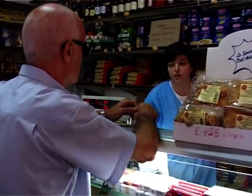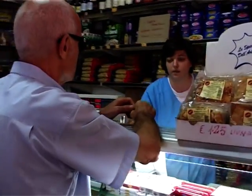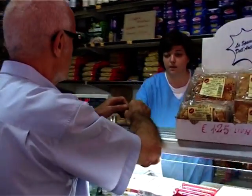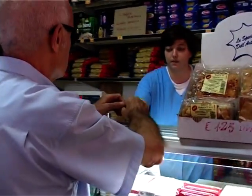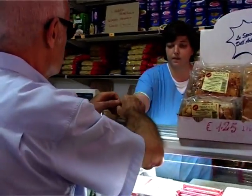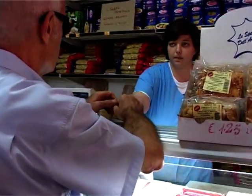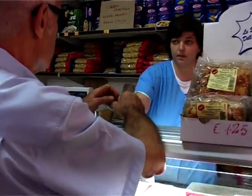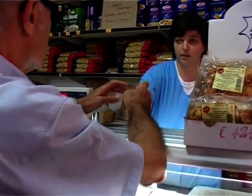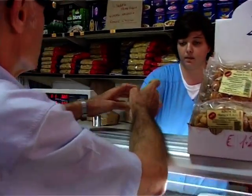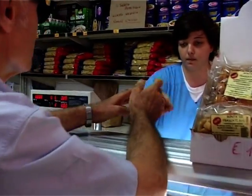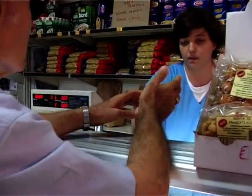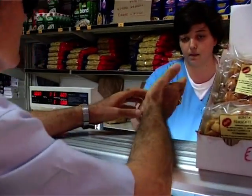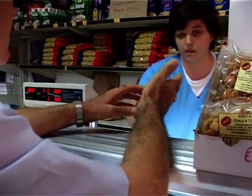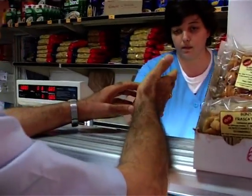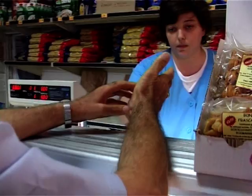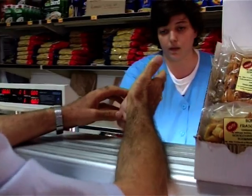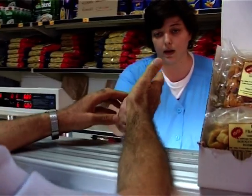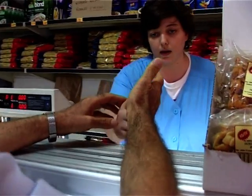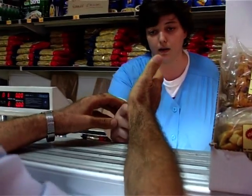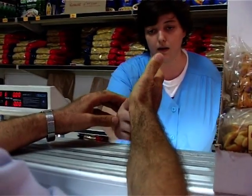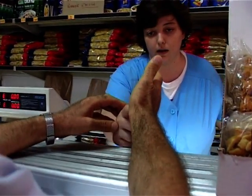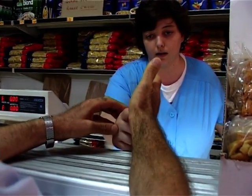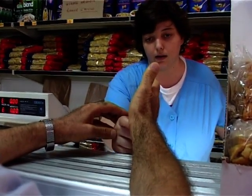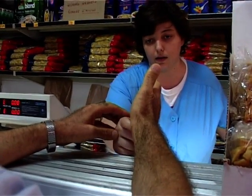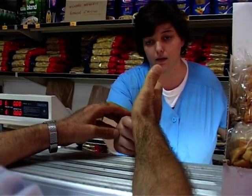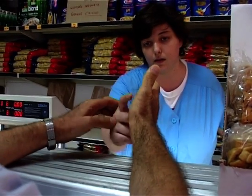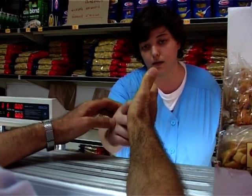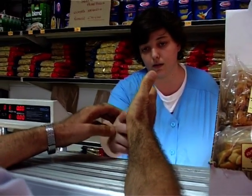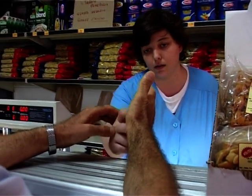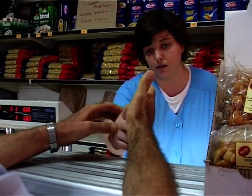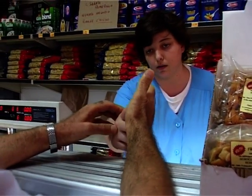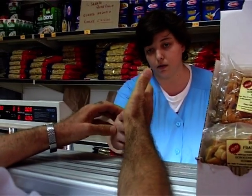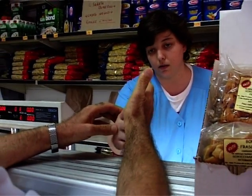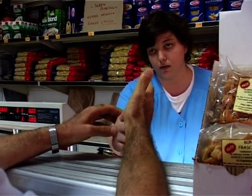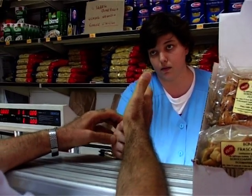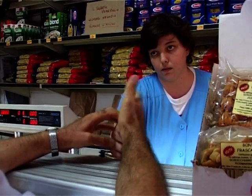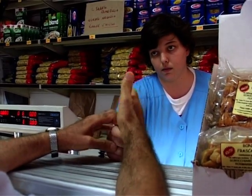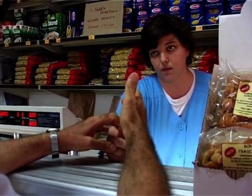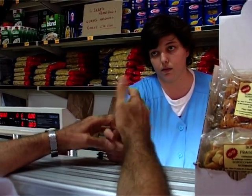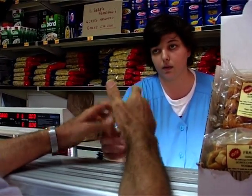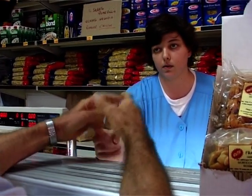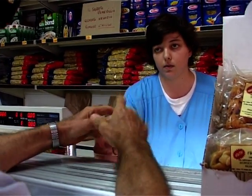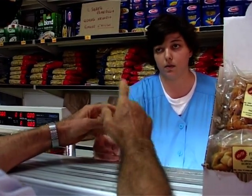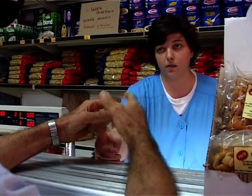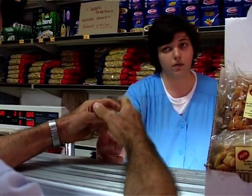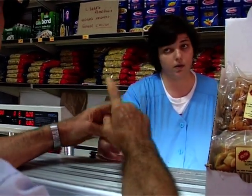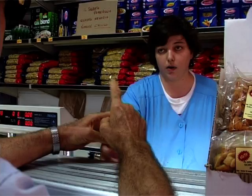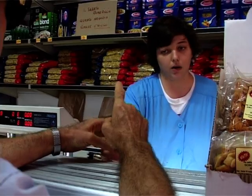Molte persone divenute sordocieche utilizzano lo stampatello sul palmo della mano, che consente una comunicazione semplice ed immediata